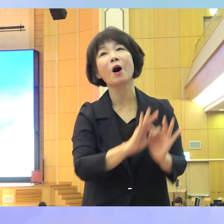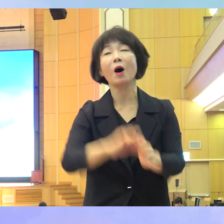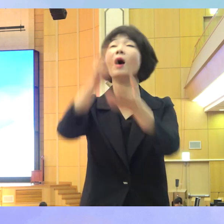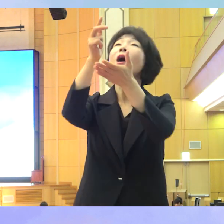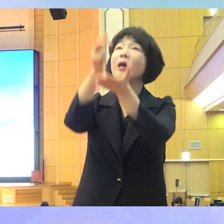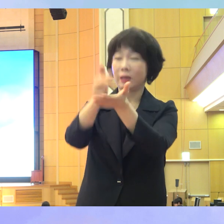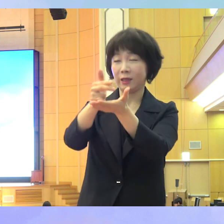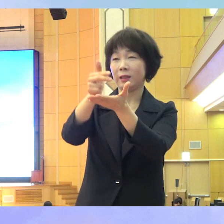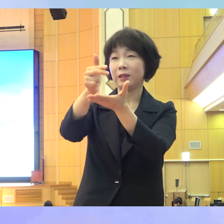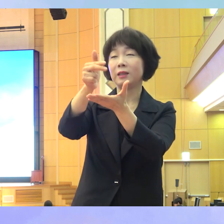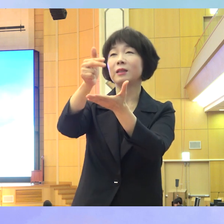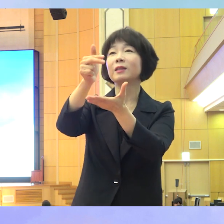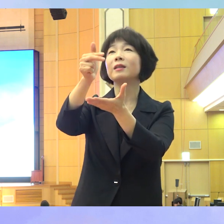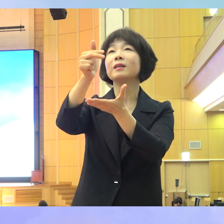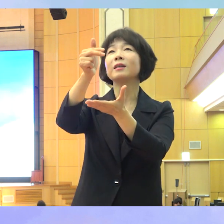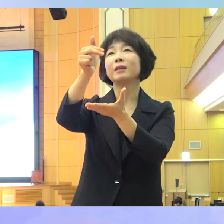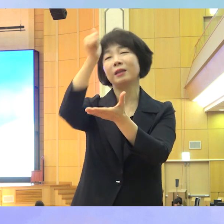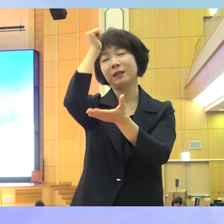살면서